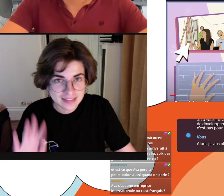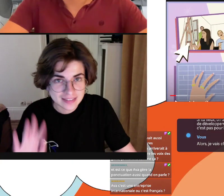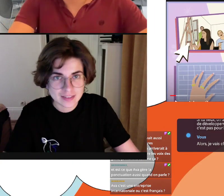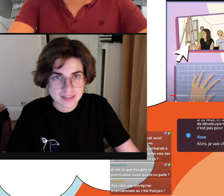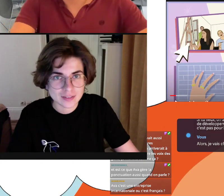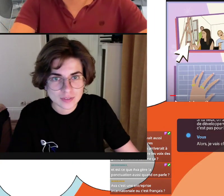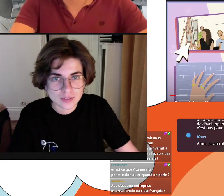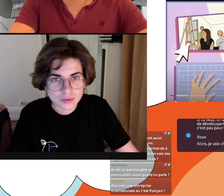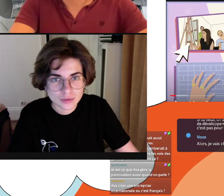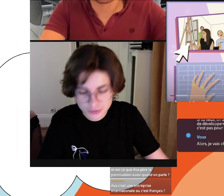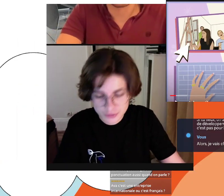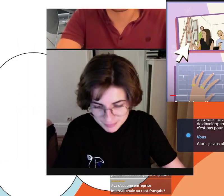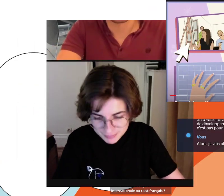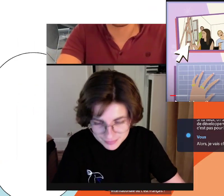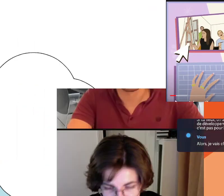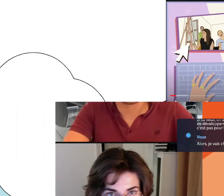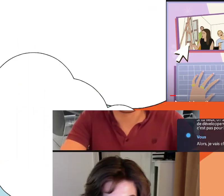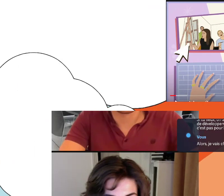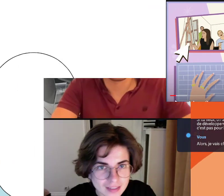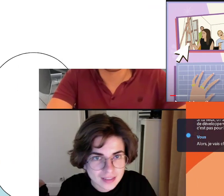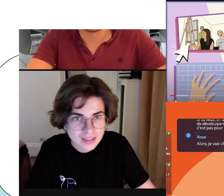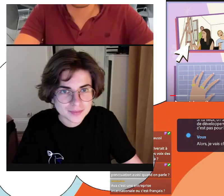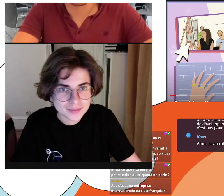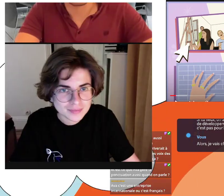Je vais changer.